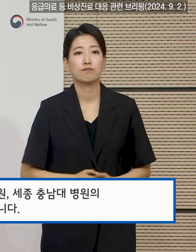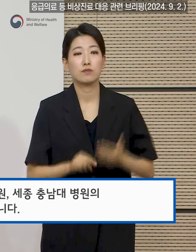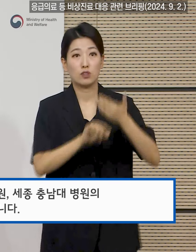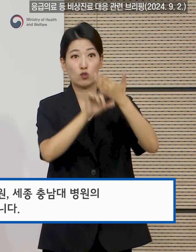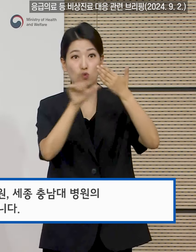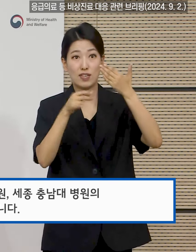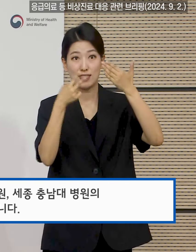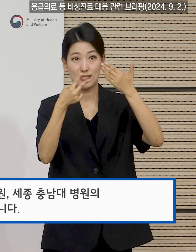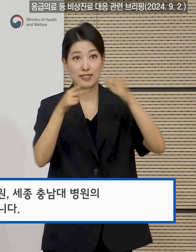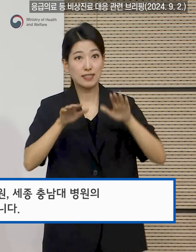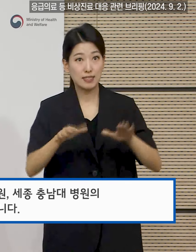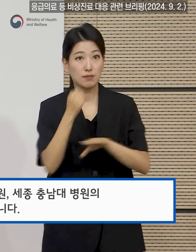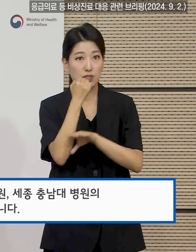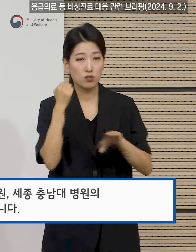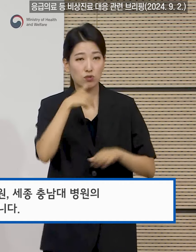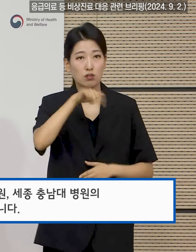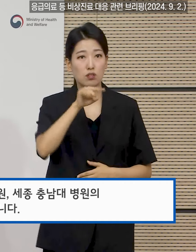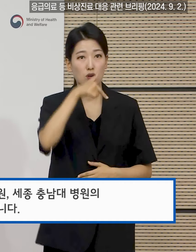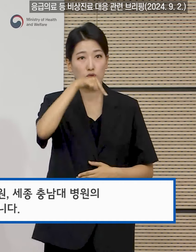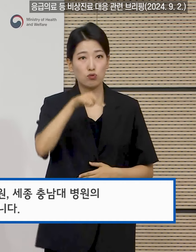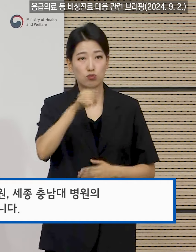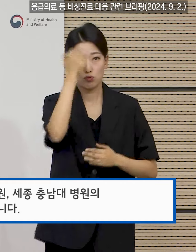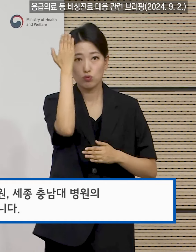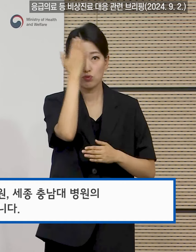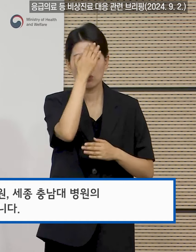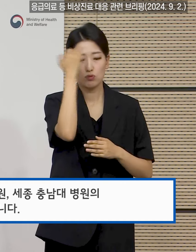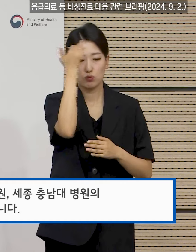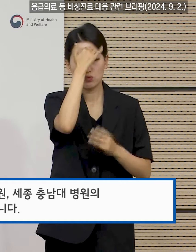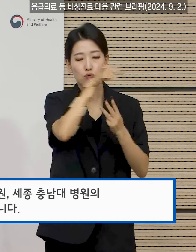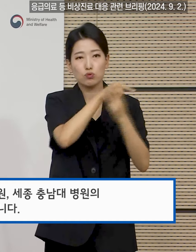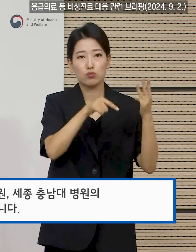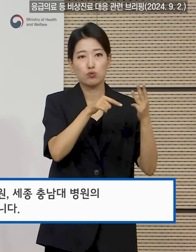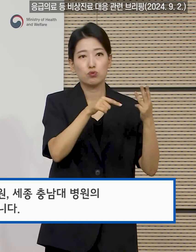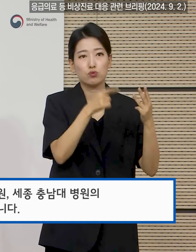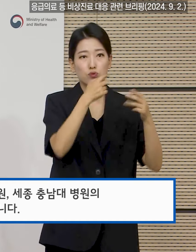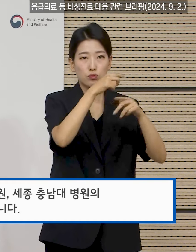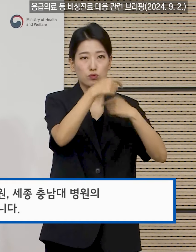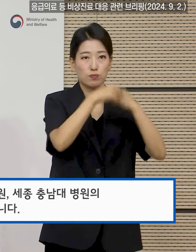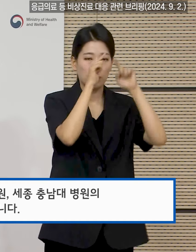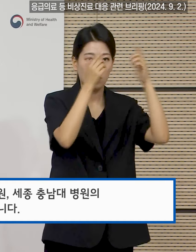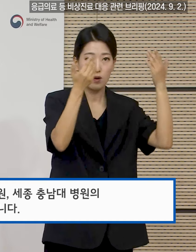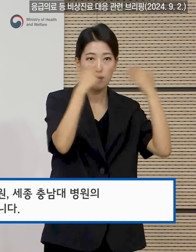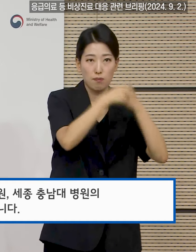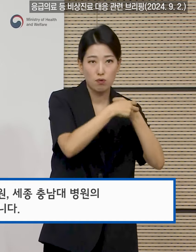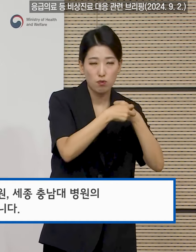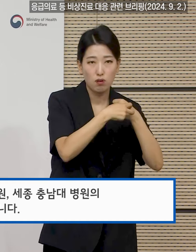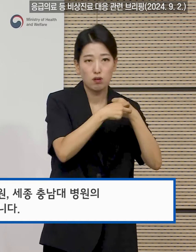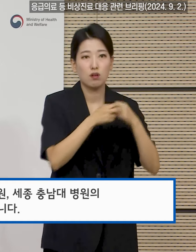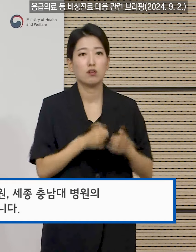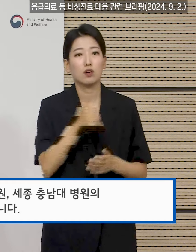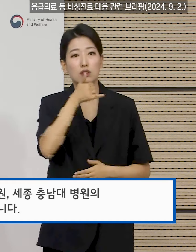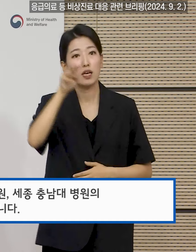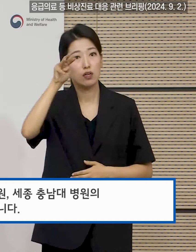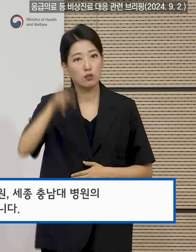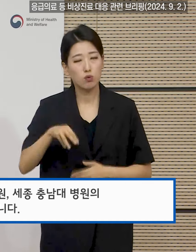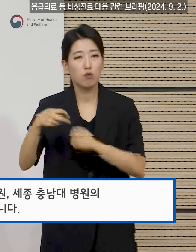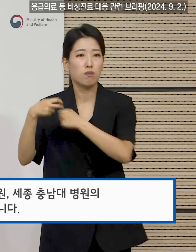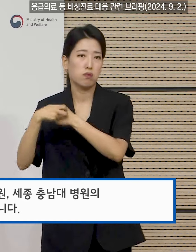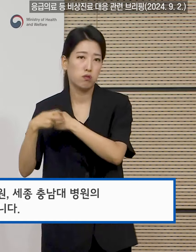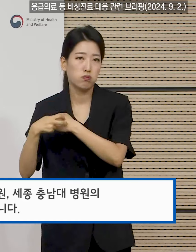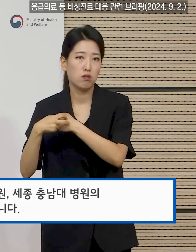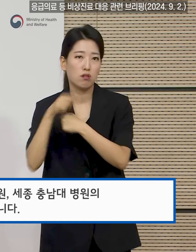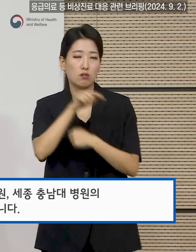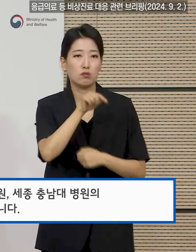2일 기준으로 건국대 충주병원, 강원대병원, 세종 충남대병원의 3개 의료기관이